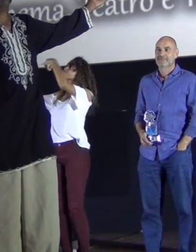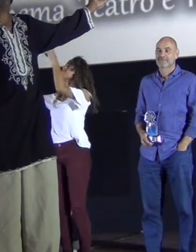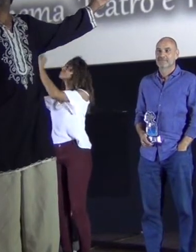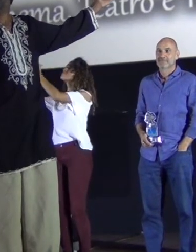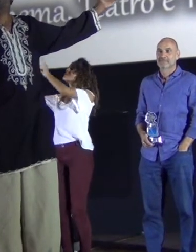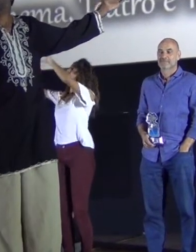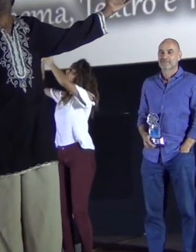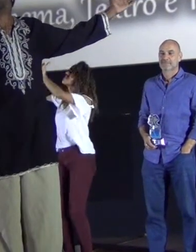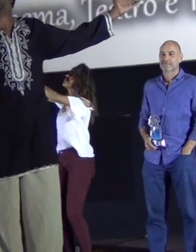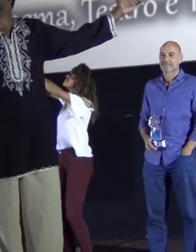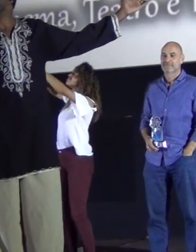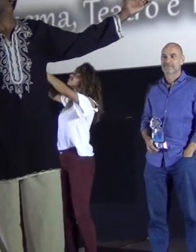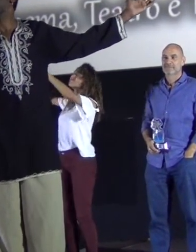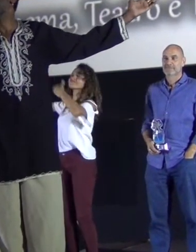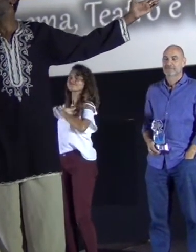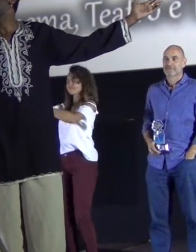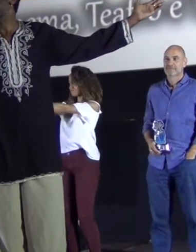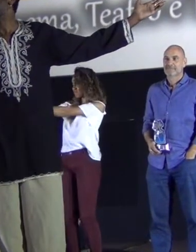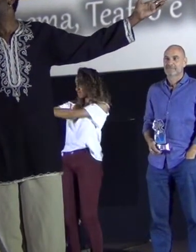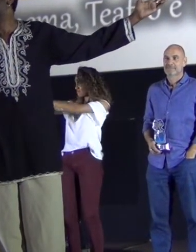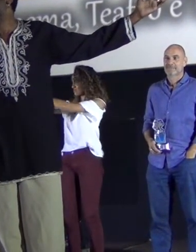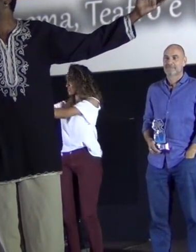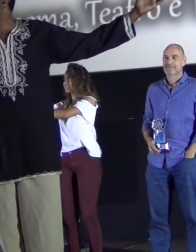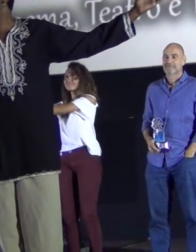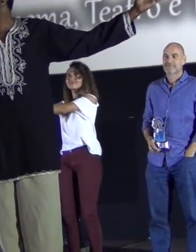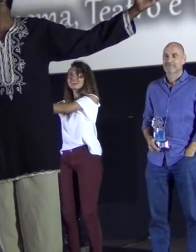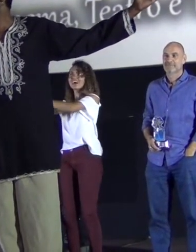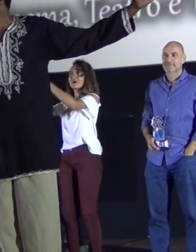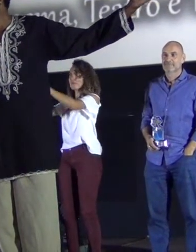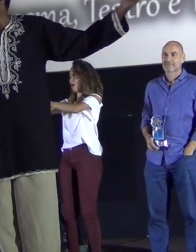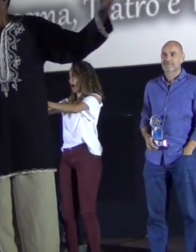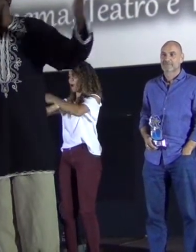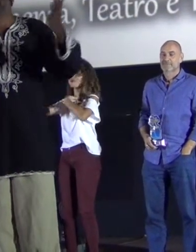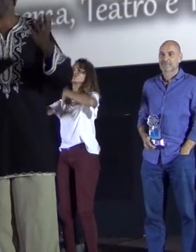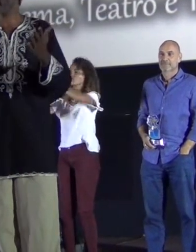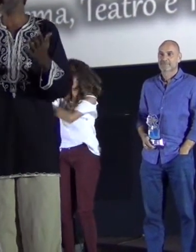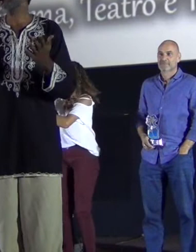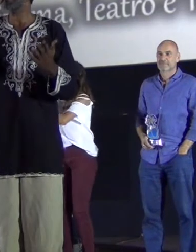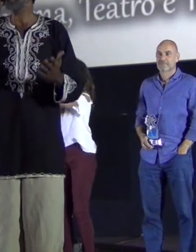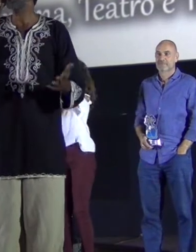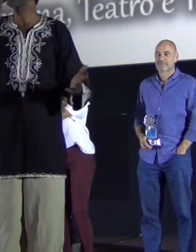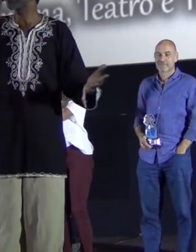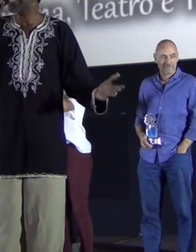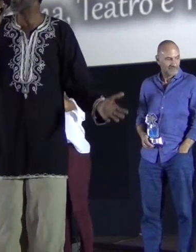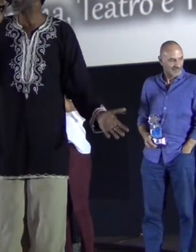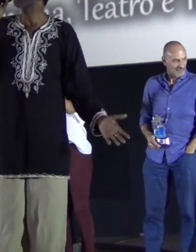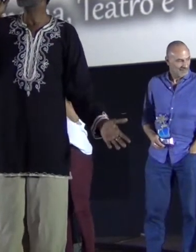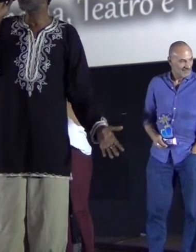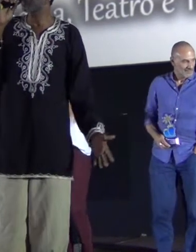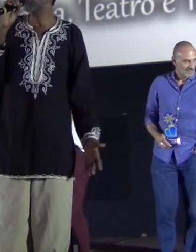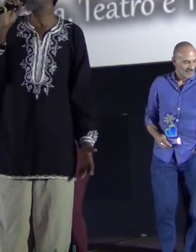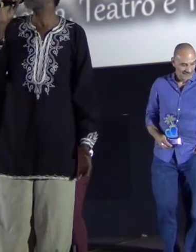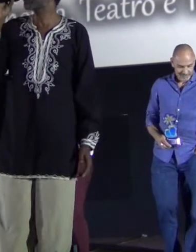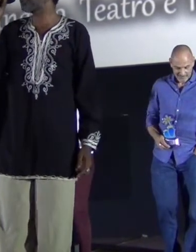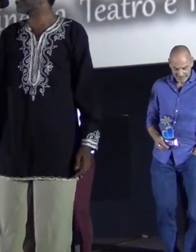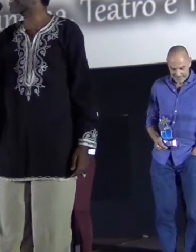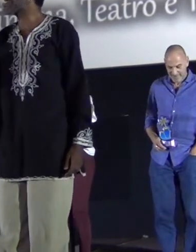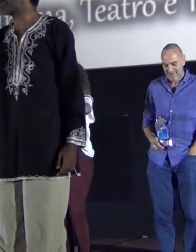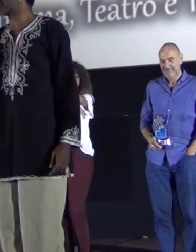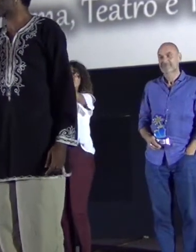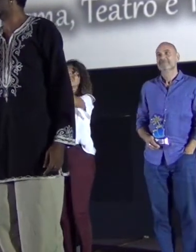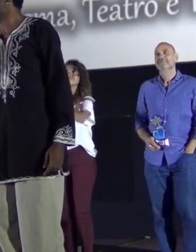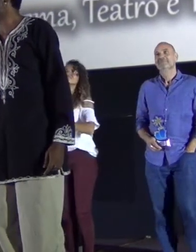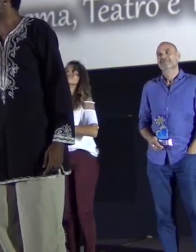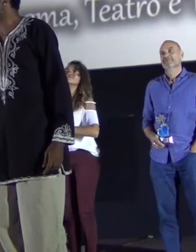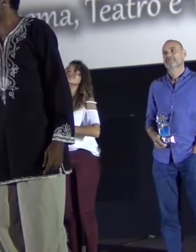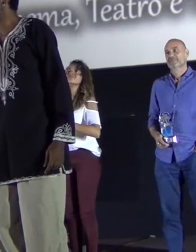parede, tatuar no meu corpo que a borracha apagou. Mas vou reverter o decreto, vou repintar